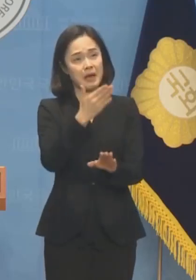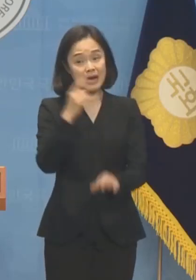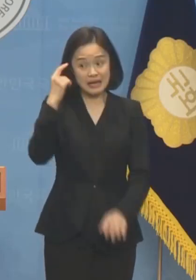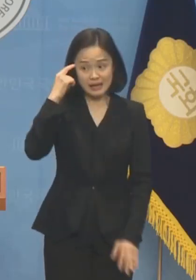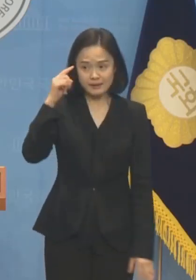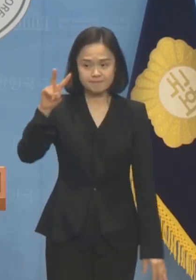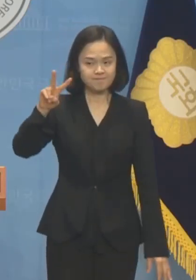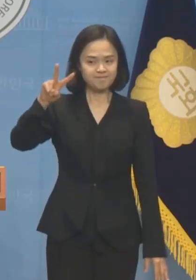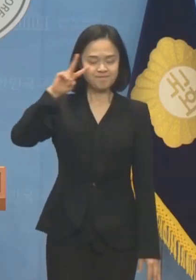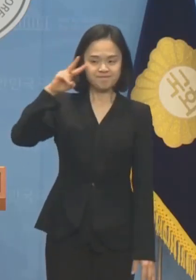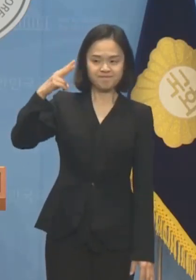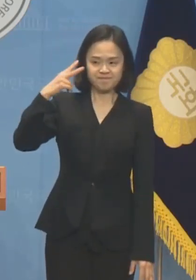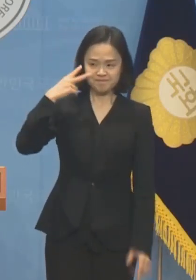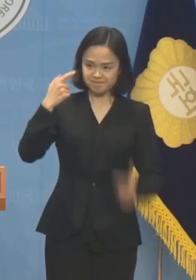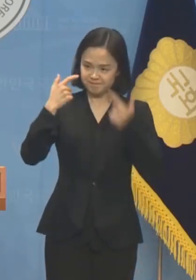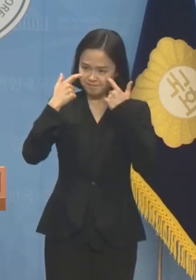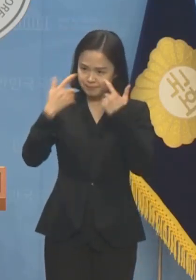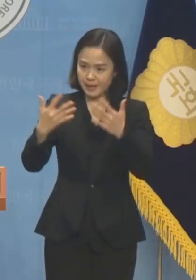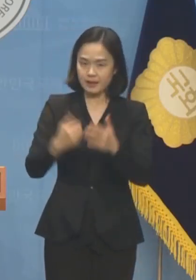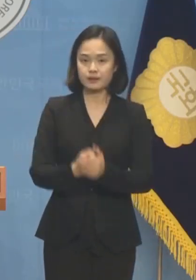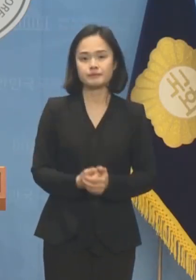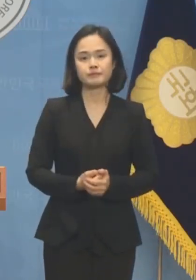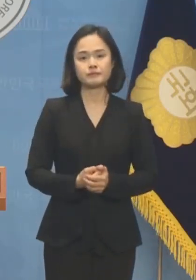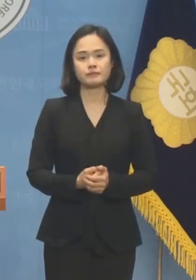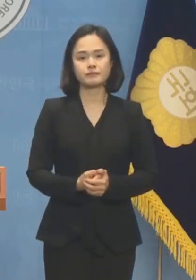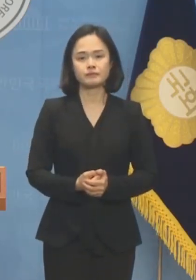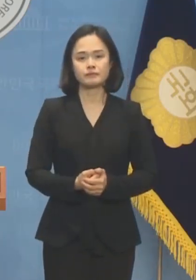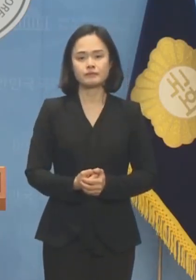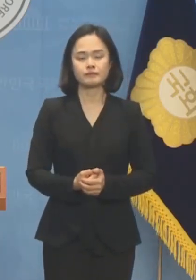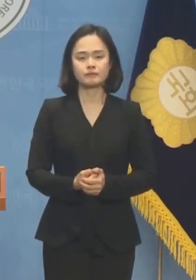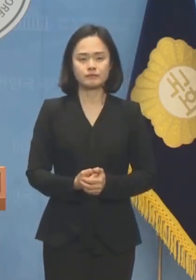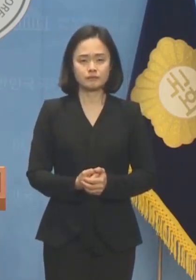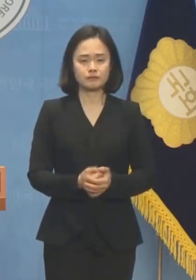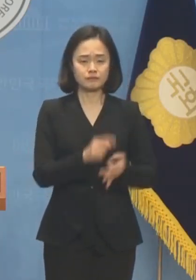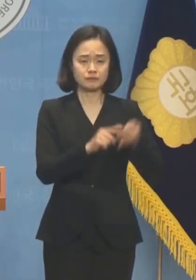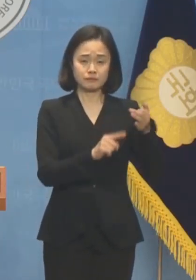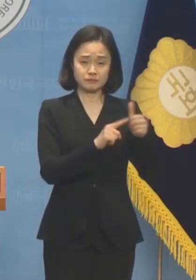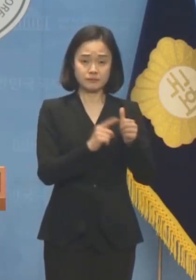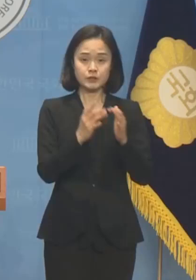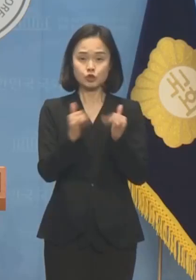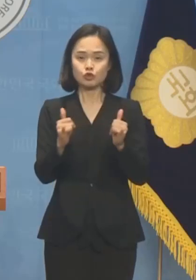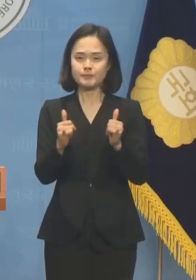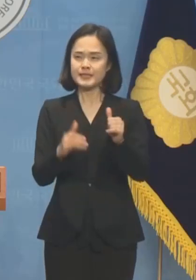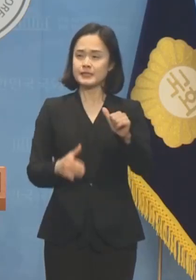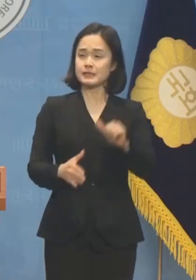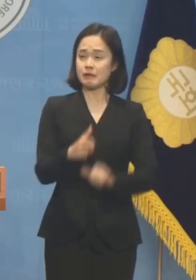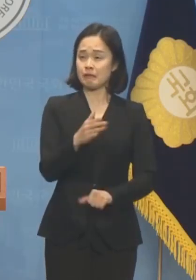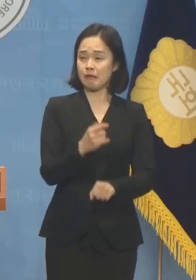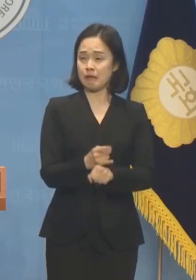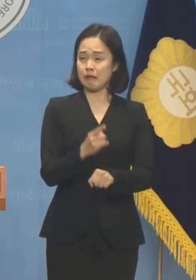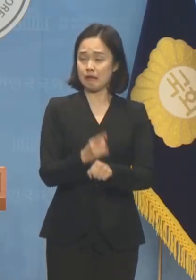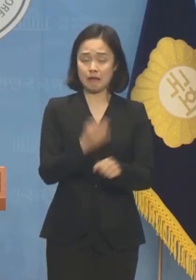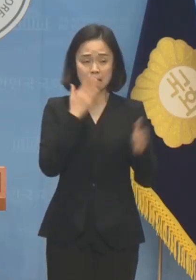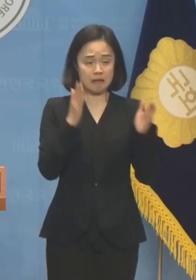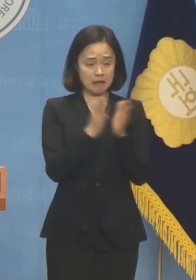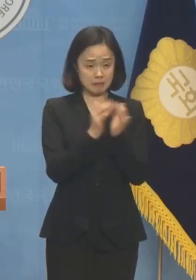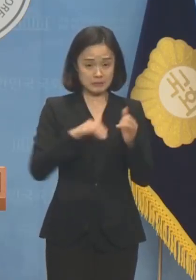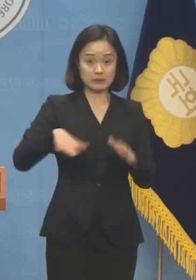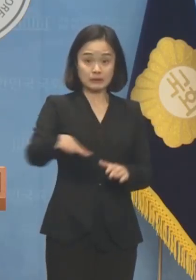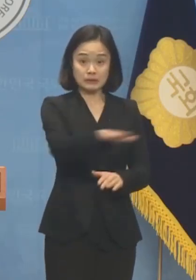착각입니다. 국민을 처단하겠다는 내란 세력과 그 동조자들을 기다리는 건 법과